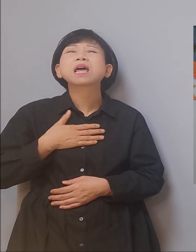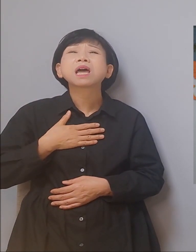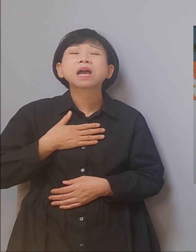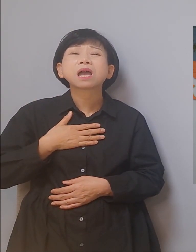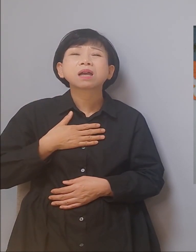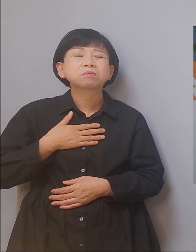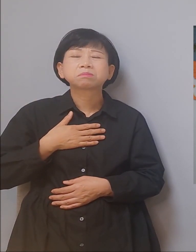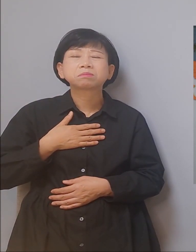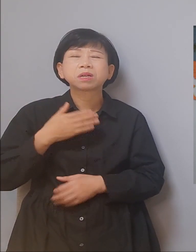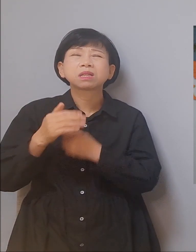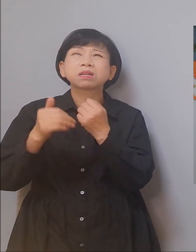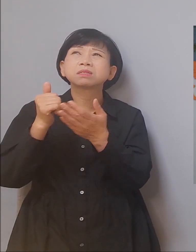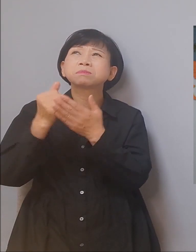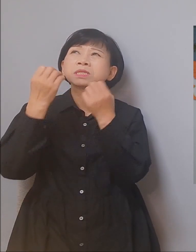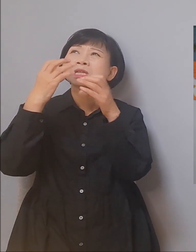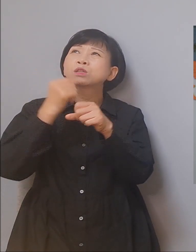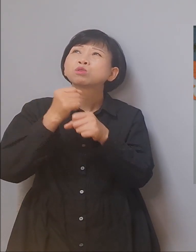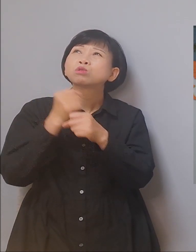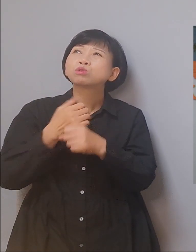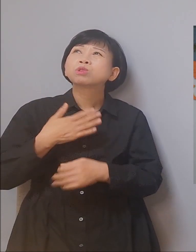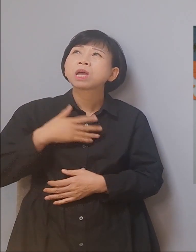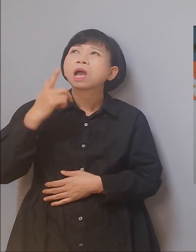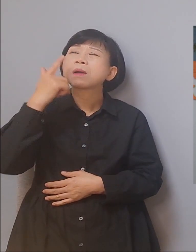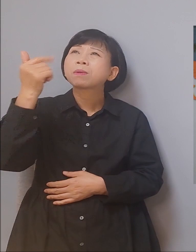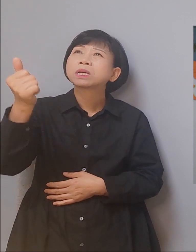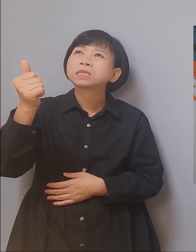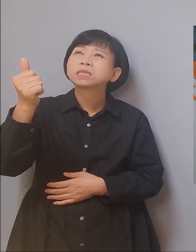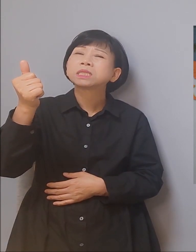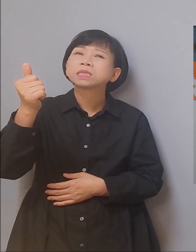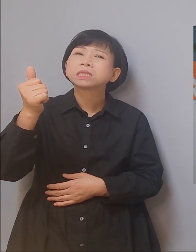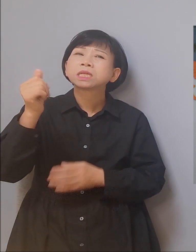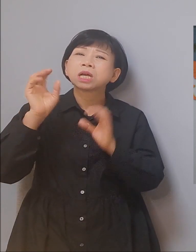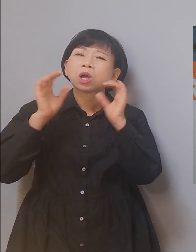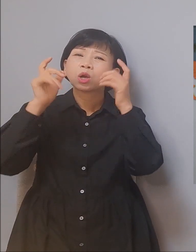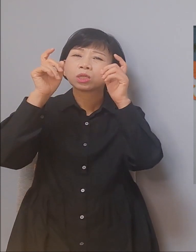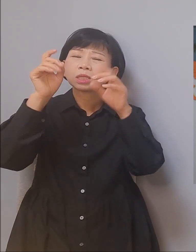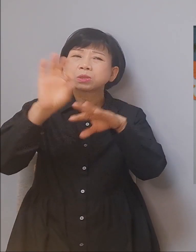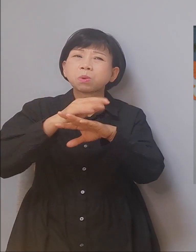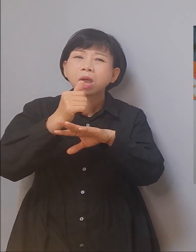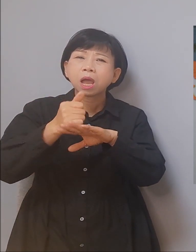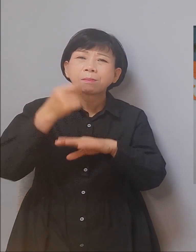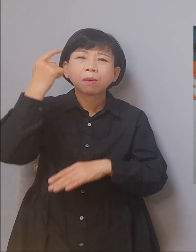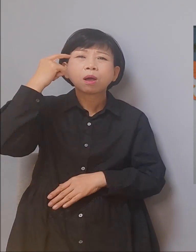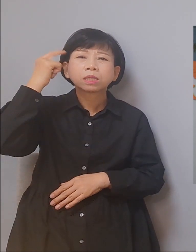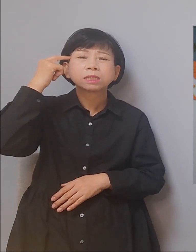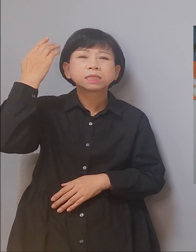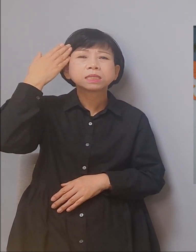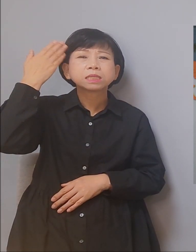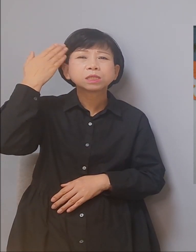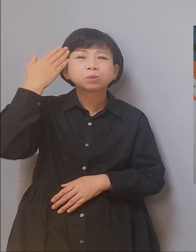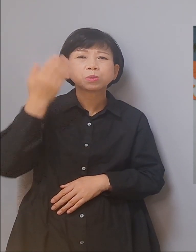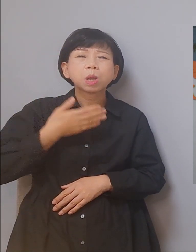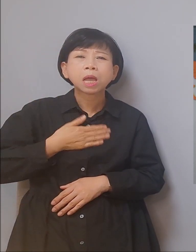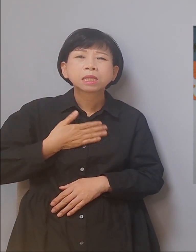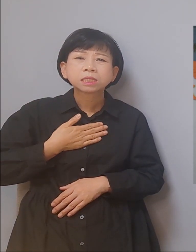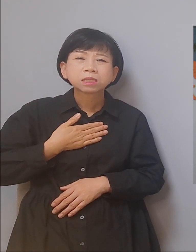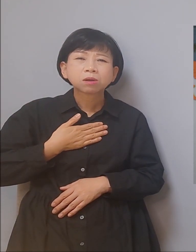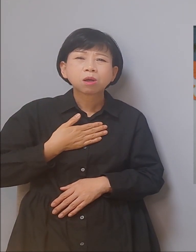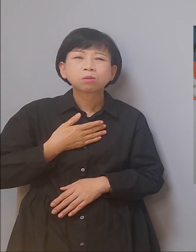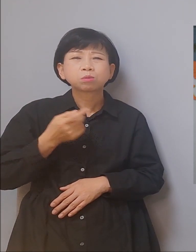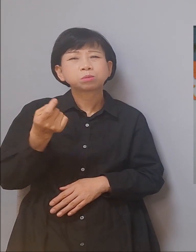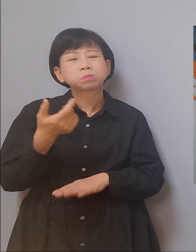하나님은 창조주, 하나님은 나의 아버지, 이런 머리로 아는 알미 아닙니다. 안다는 것은